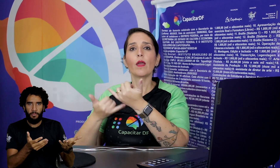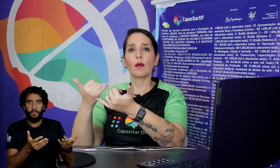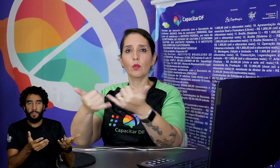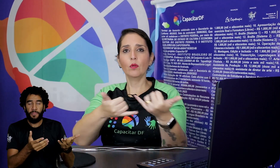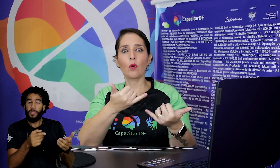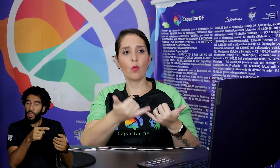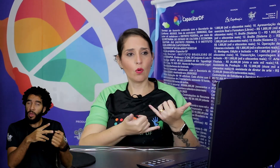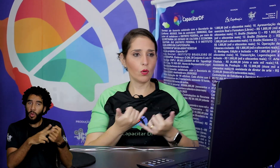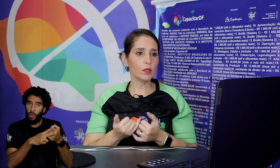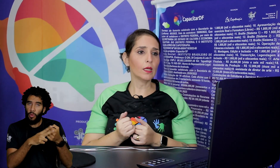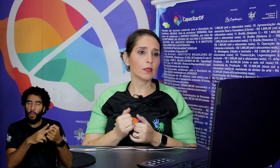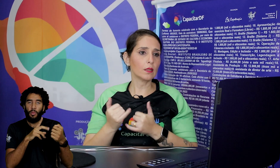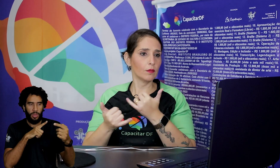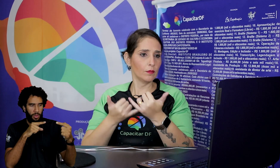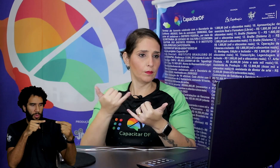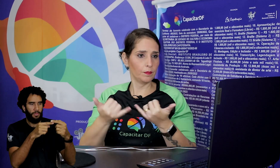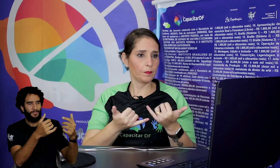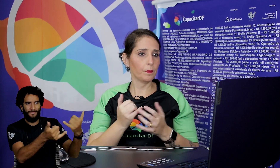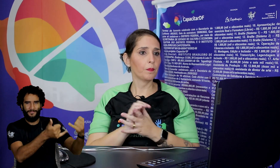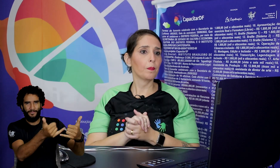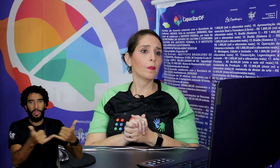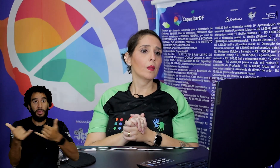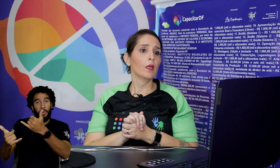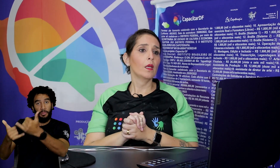é um verbo com concordância.